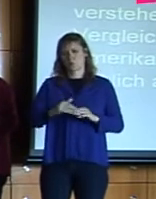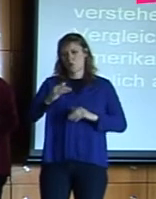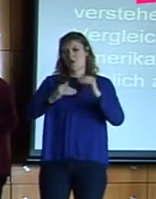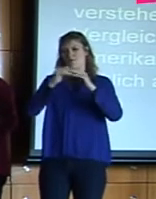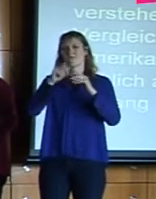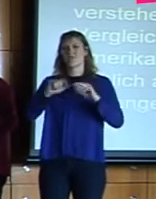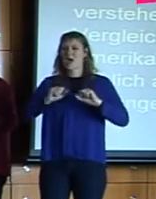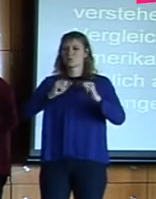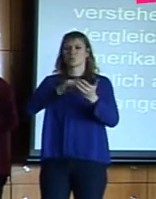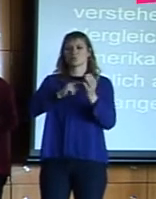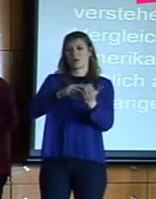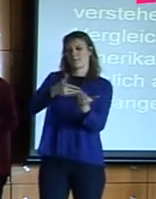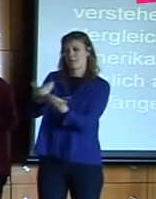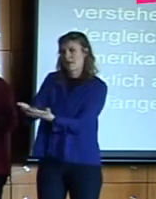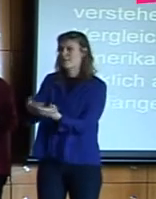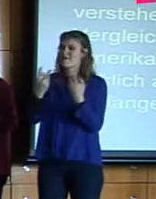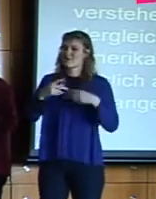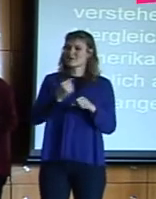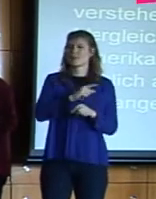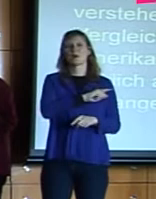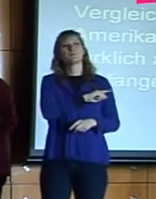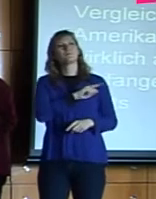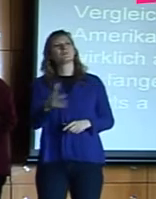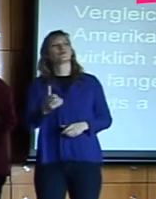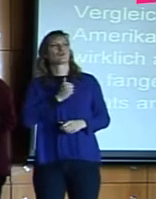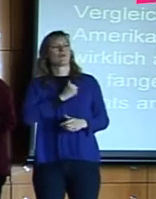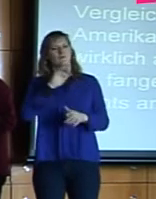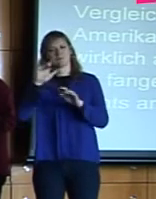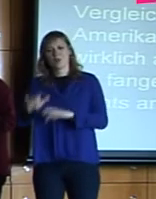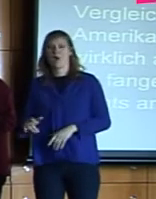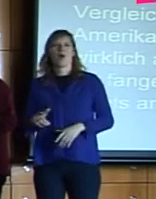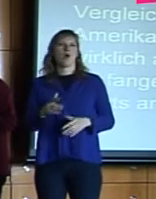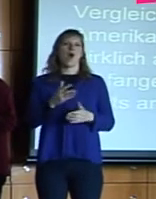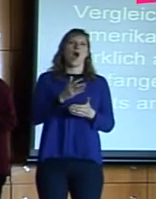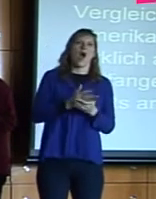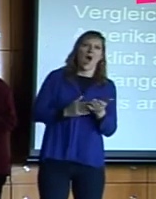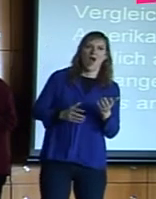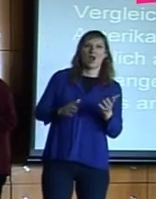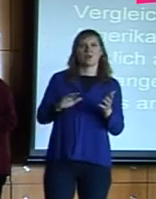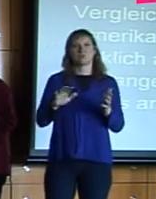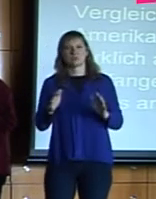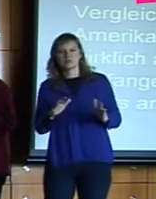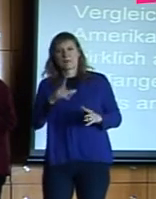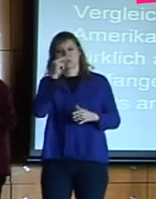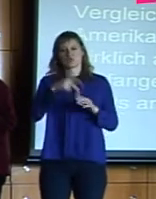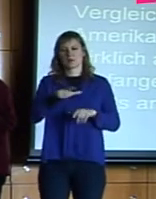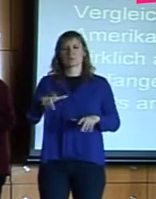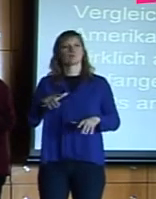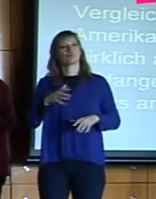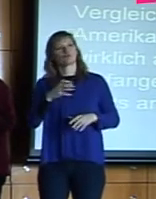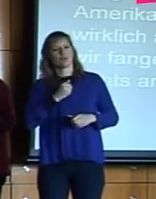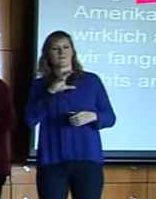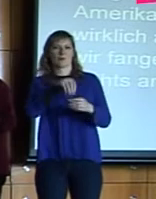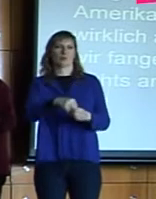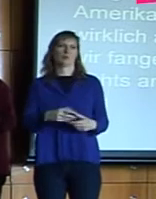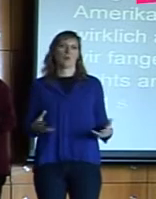diesen Aktionsplänen weitermachen, bis wir endlich so weit sind, dass wir so halbwegs bei Menschen mit Behinderung einmal eine Inklusion